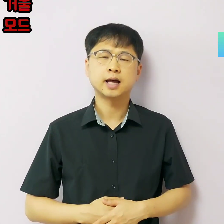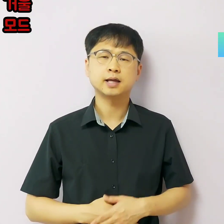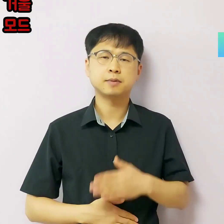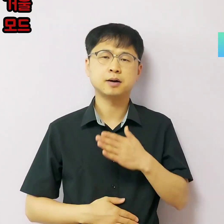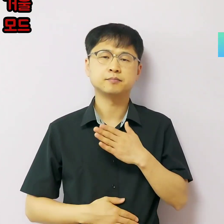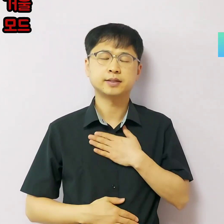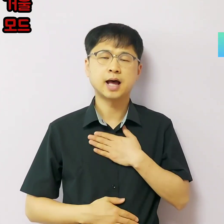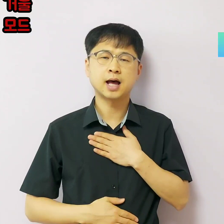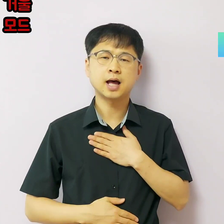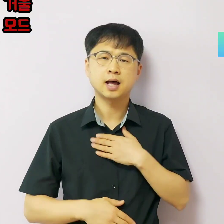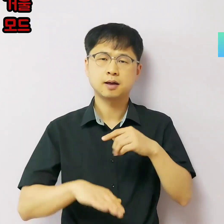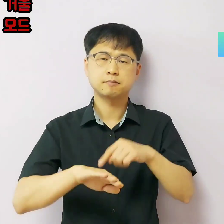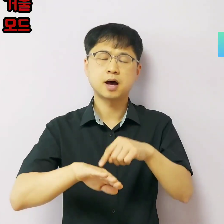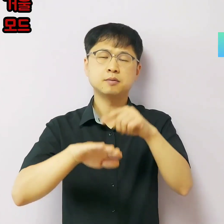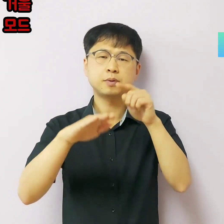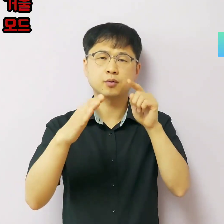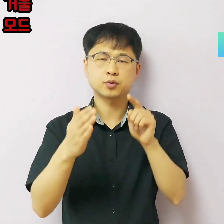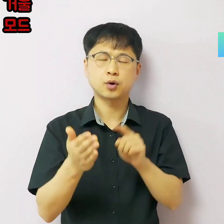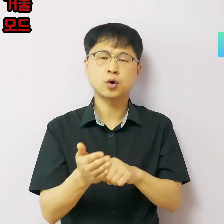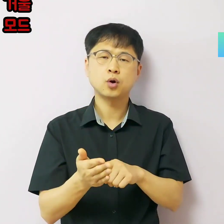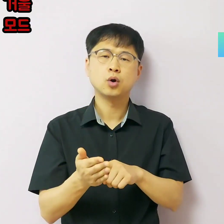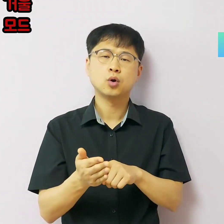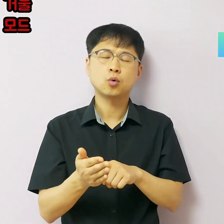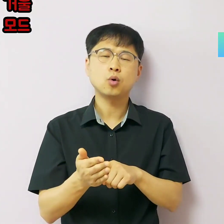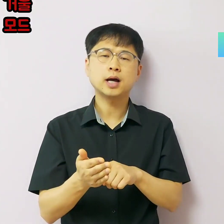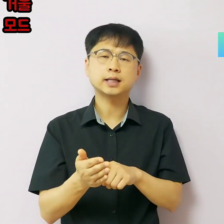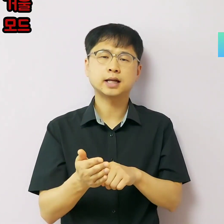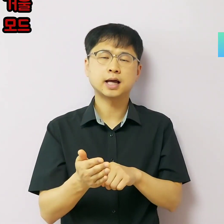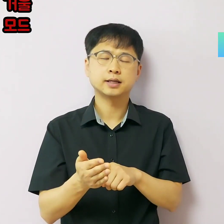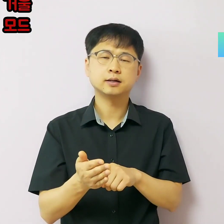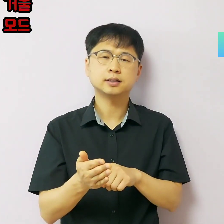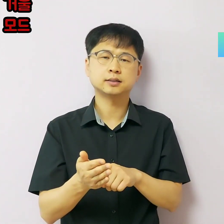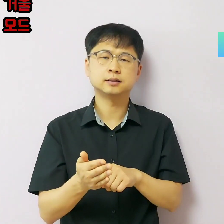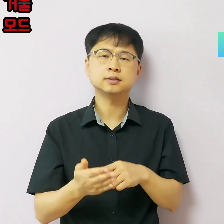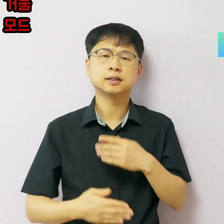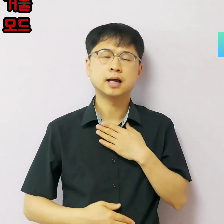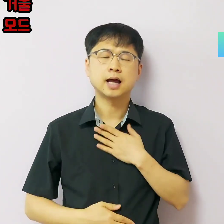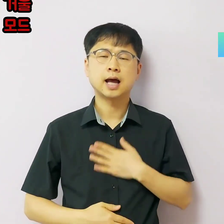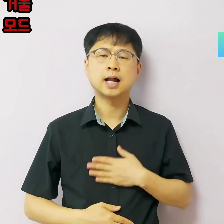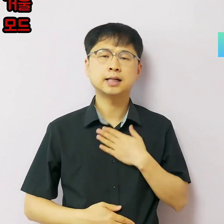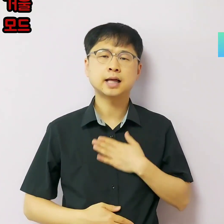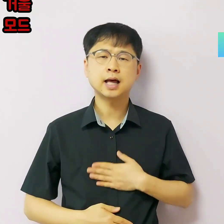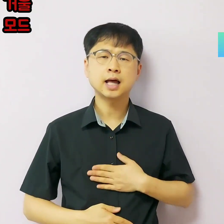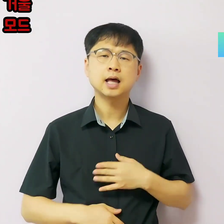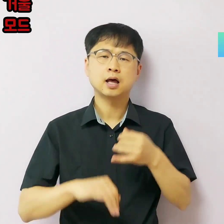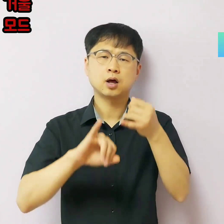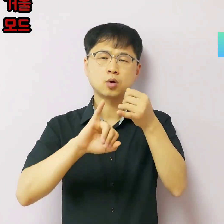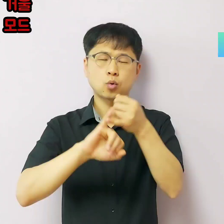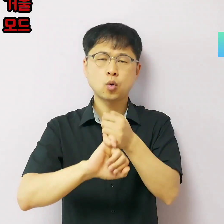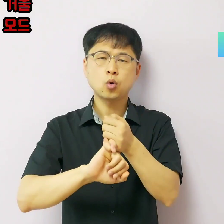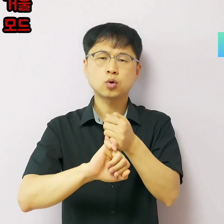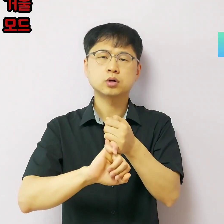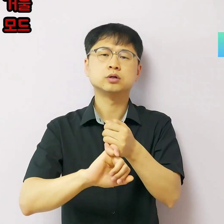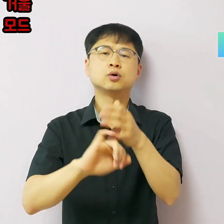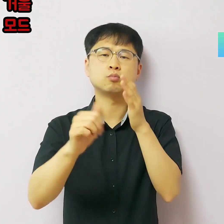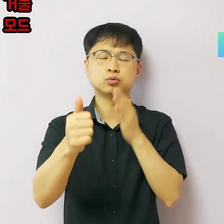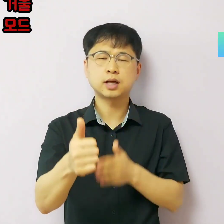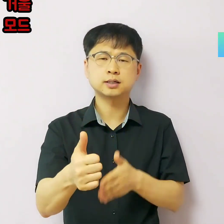나의 마음, 나 마음 배웠고요. 꼭 알아달라. 여기서는 알다, 꼭 그리고